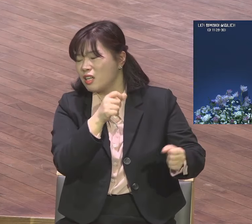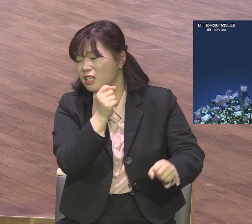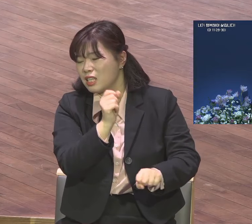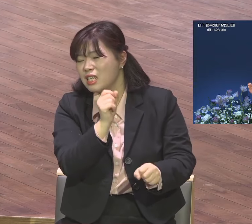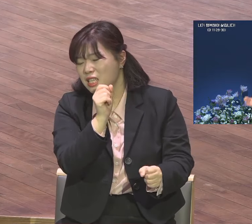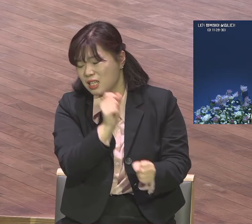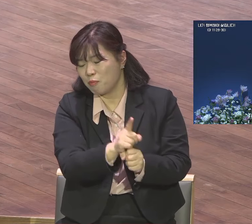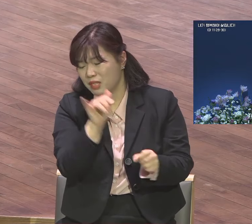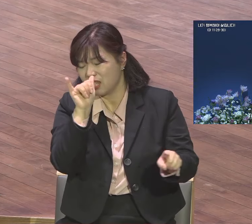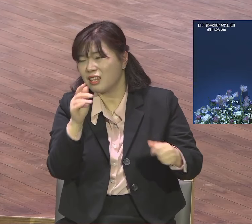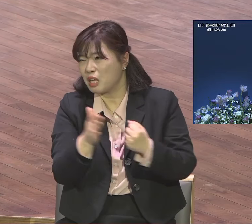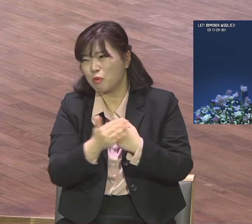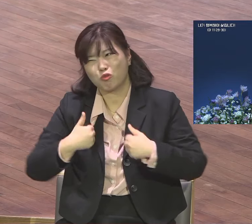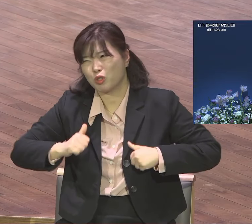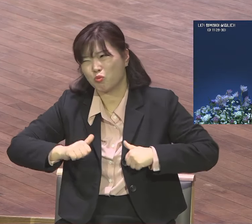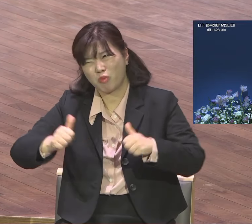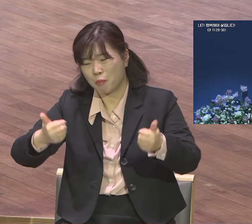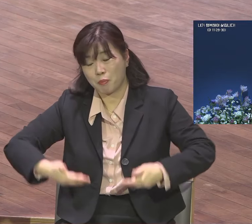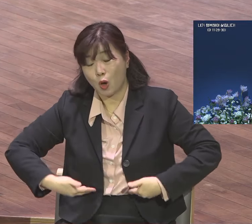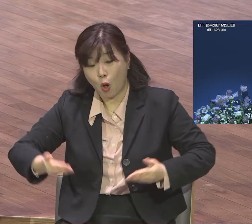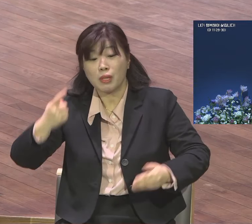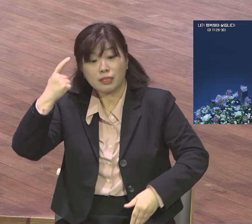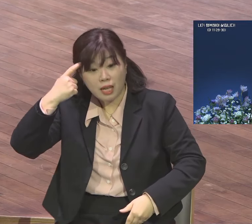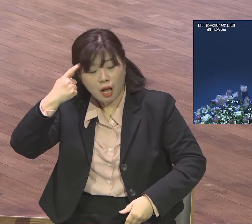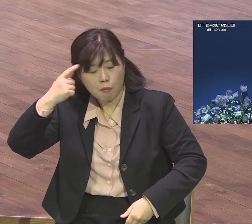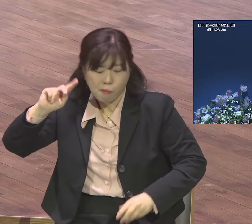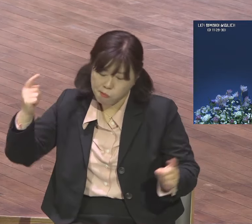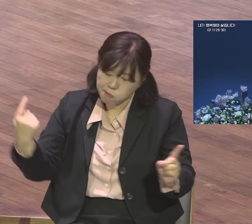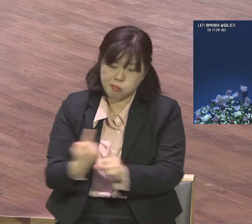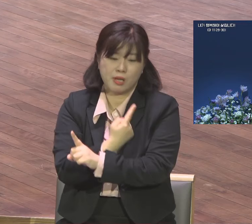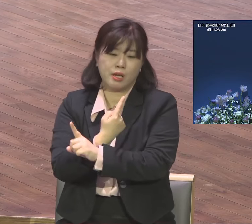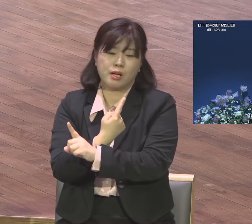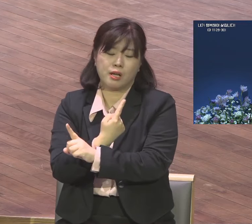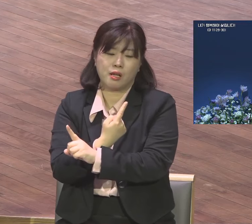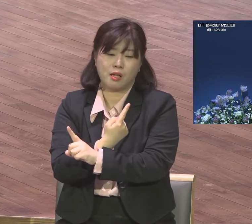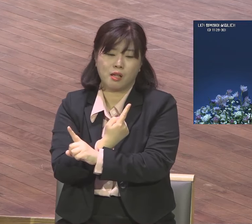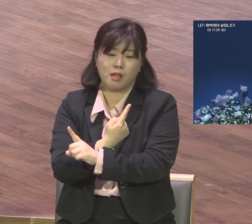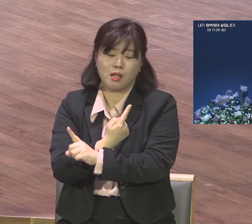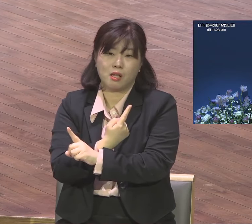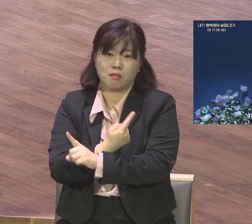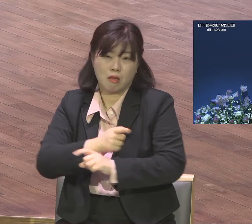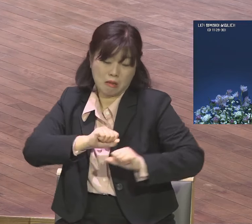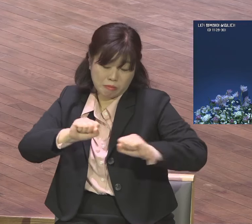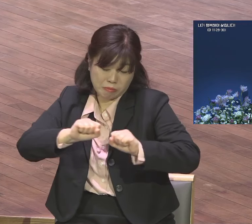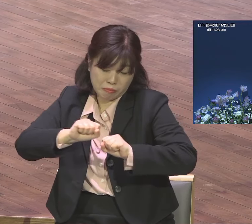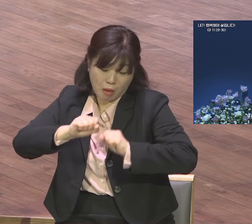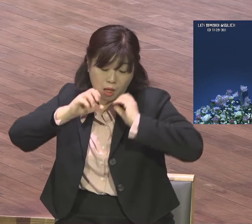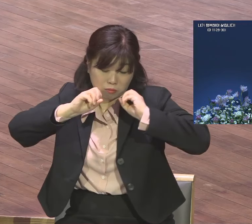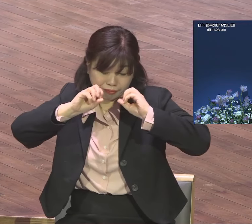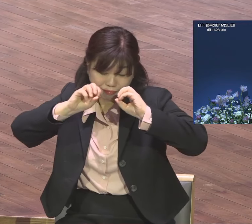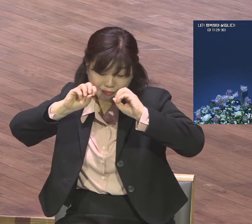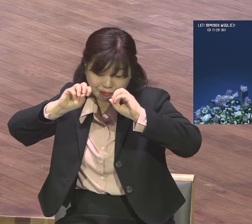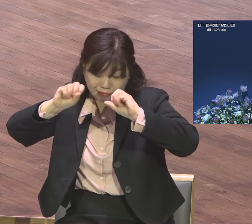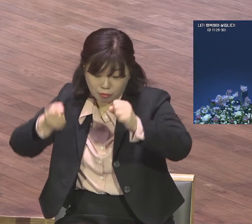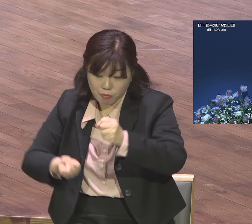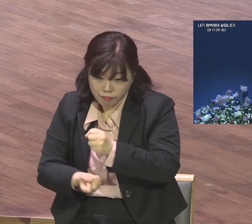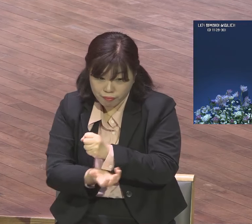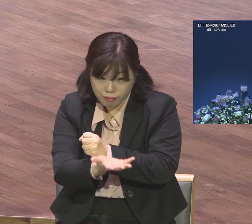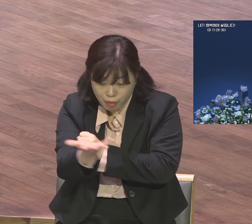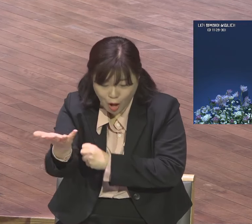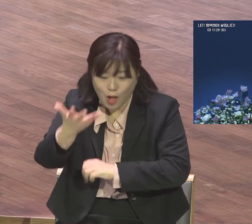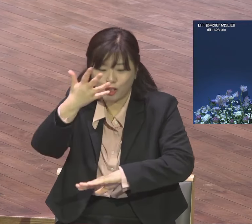이어지고 우리나라에까지 이어진 것입니다. 그런데 안타깝게도 영국은 지금 이러한 영적